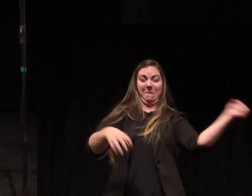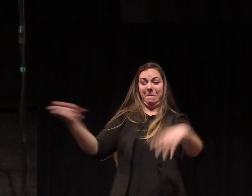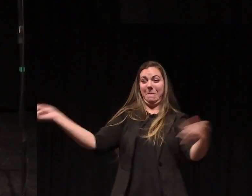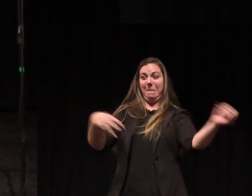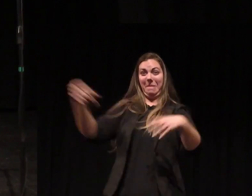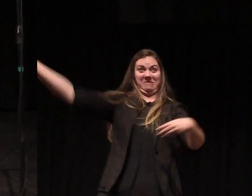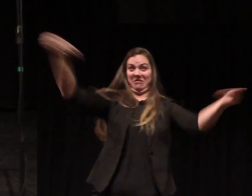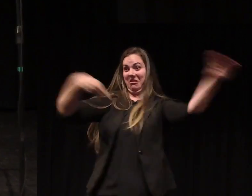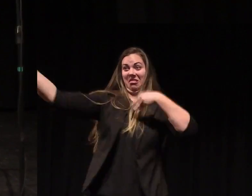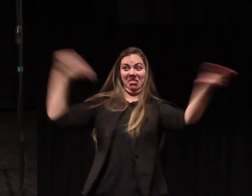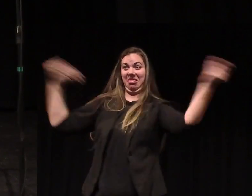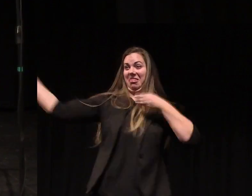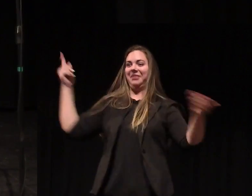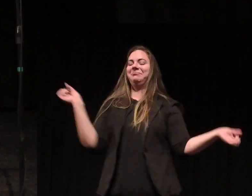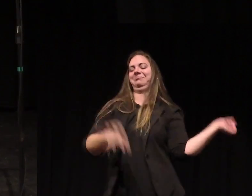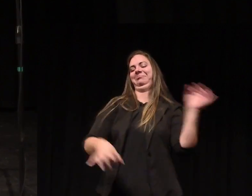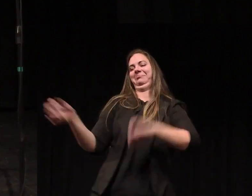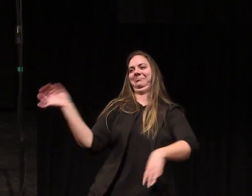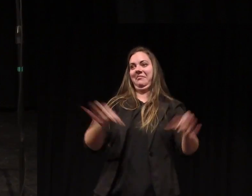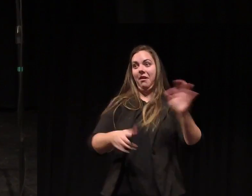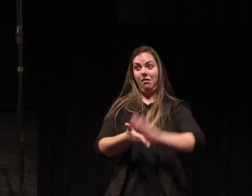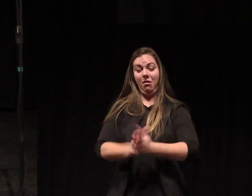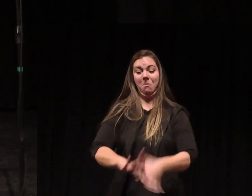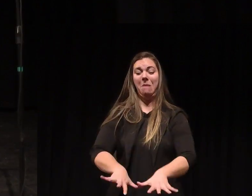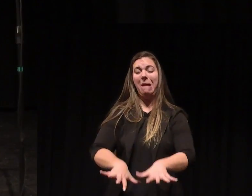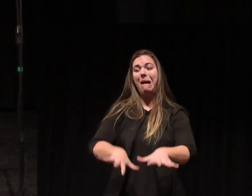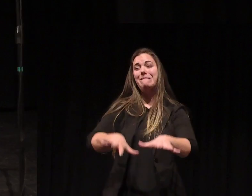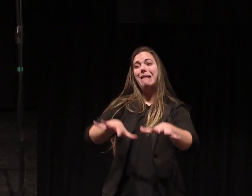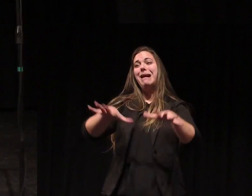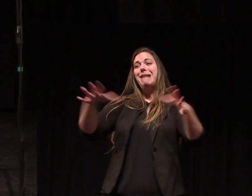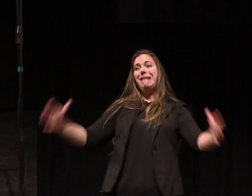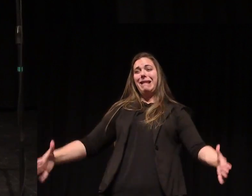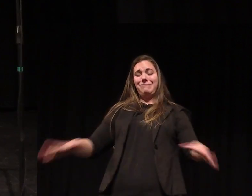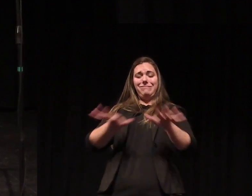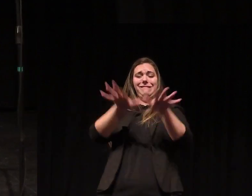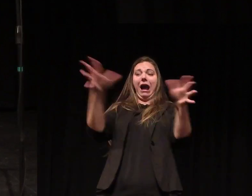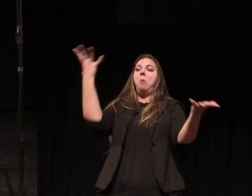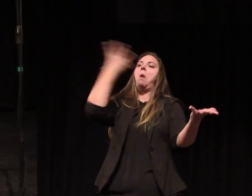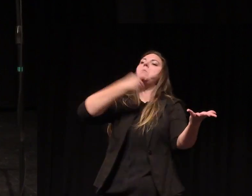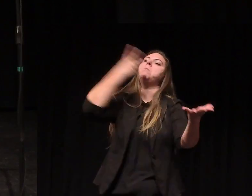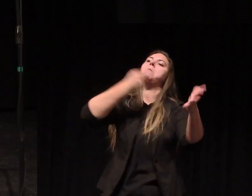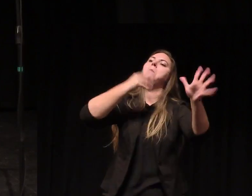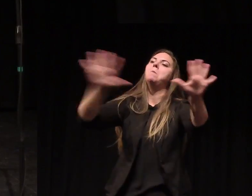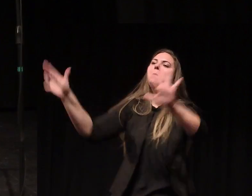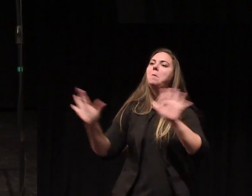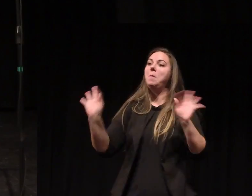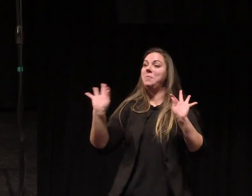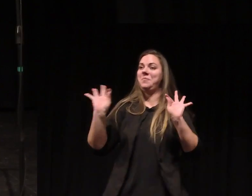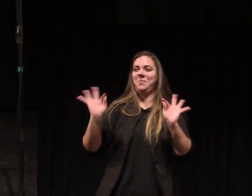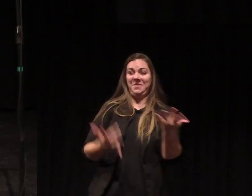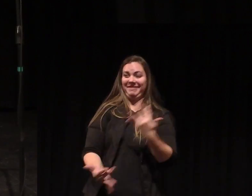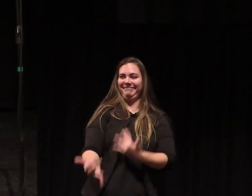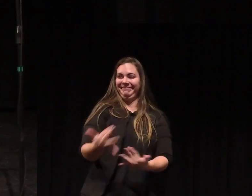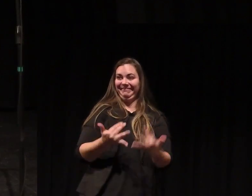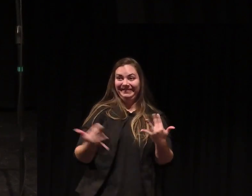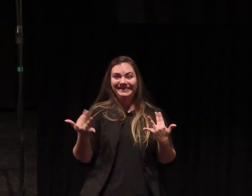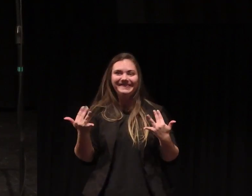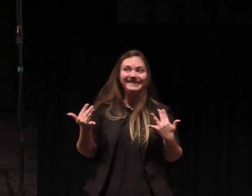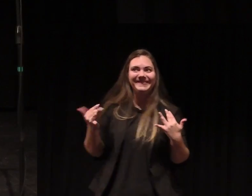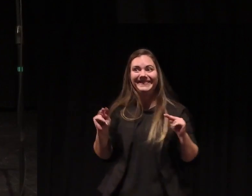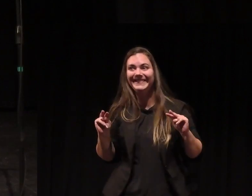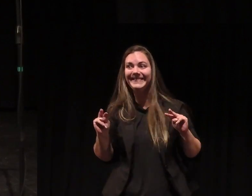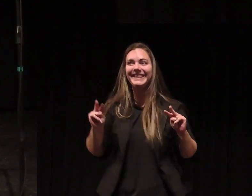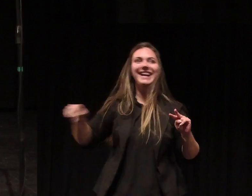pleine, pleine, pleine de bonnes choses à manger. Puis en attendant que la soupe soit faite, les villageois ont commencé à amener